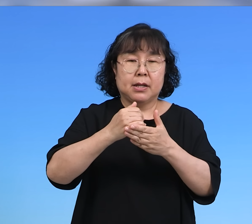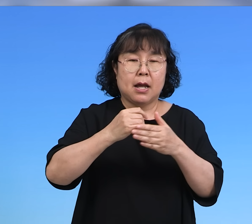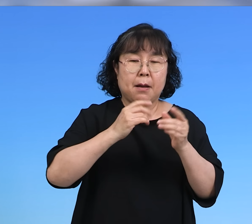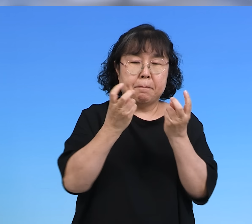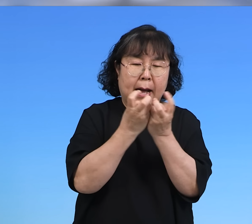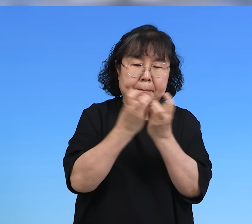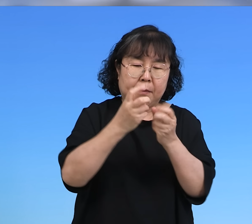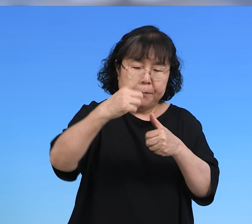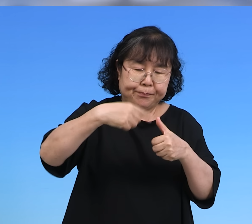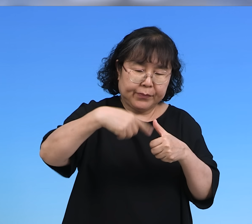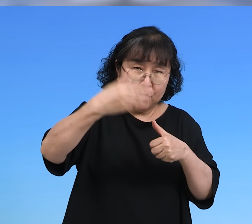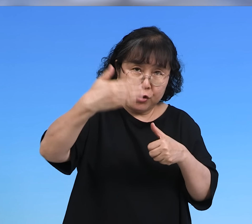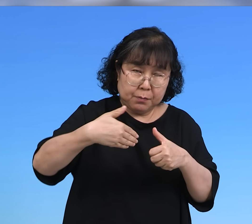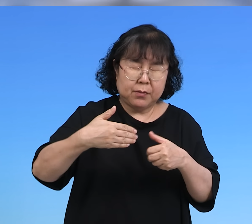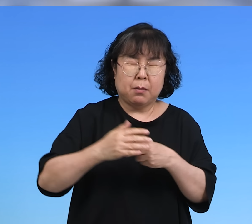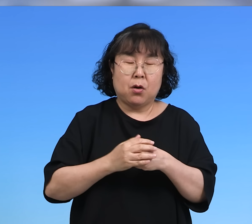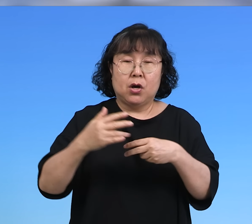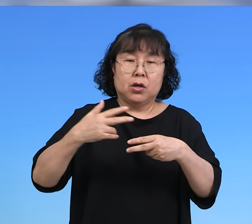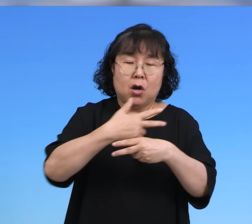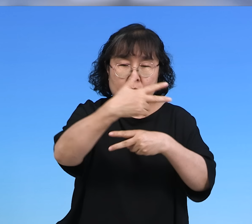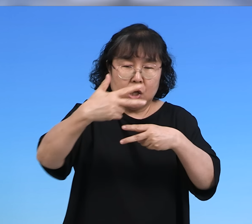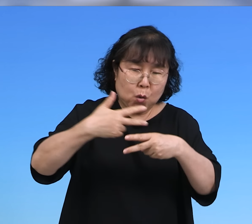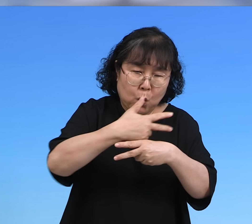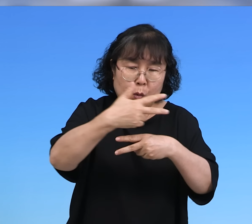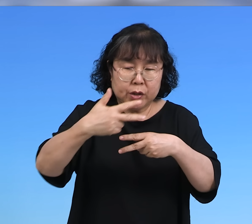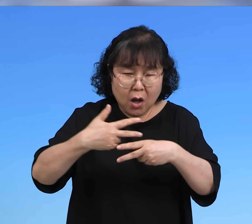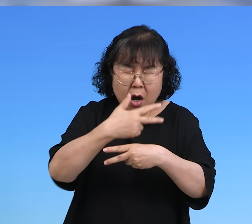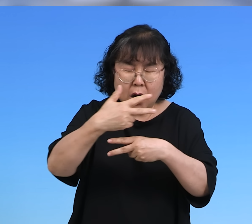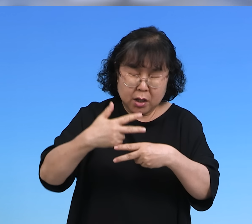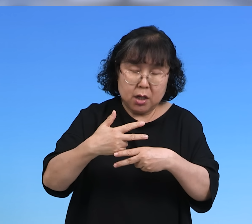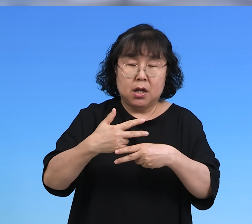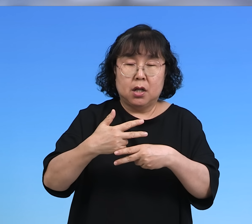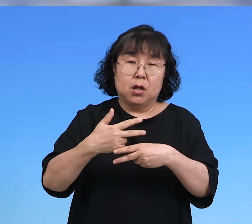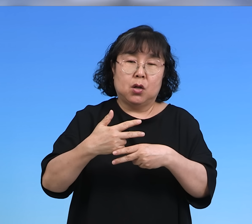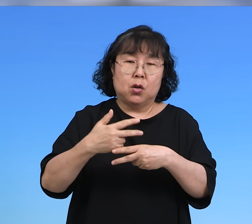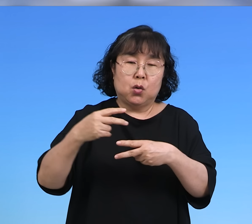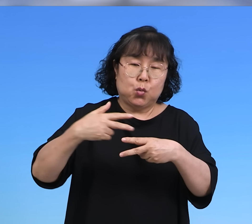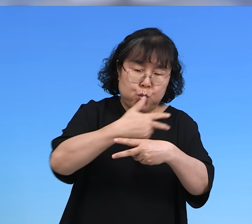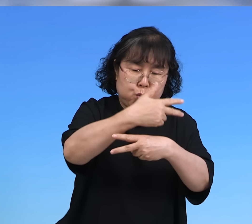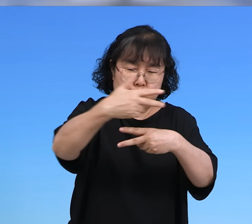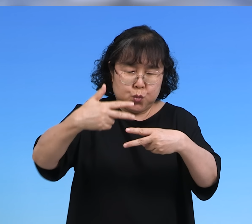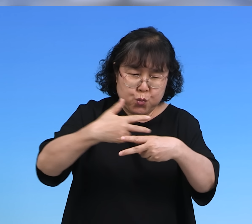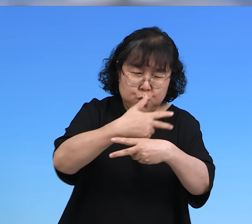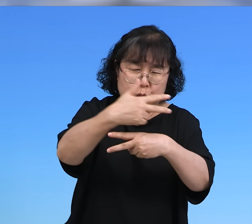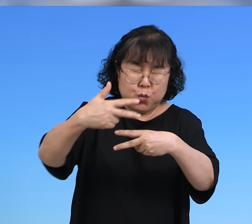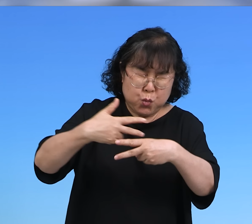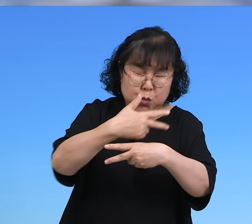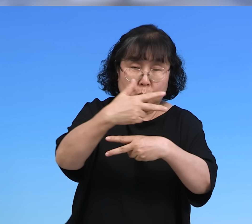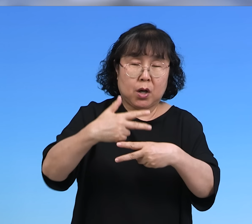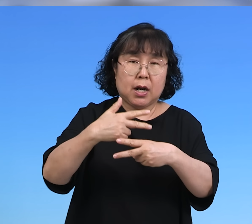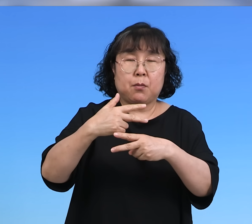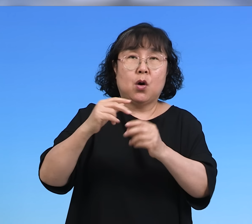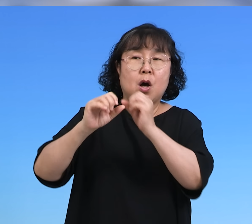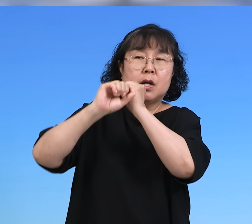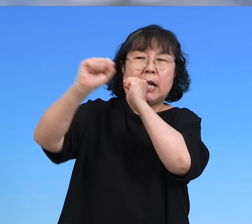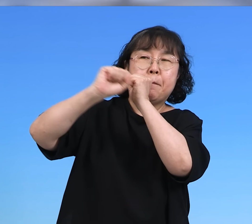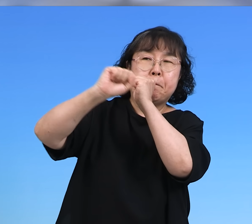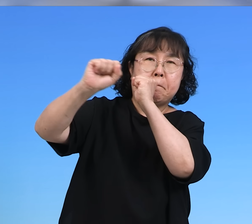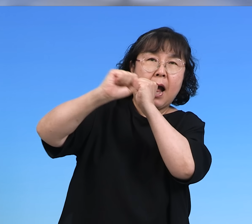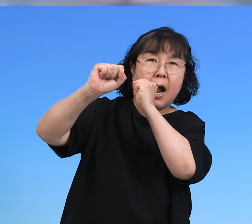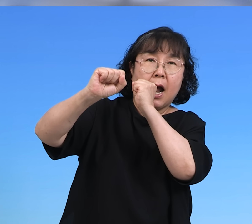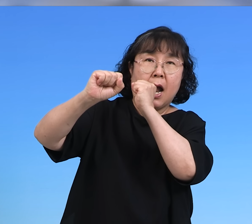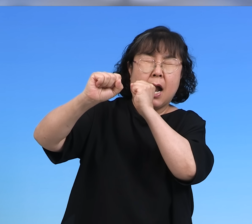지침을 주십니다. 뭐 여리고성을 매일 한 번씩 돌아라, 이걸 6해 동안 해라, 제사장들은 나팔을 불면서 가라, 이런